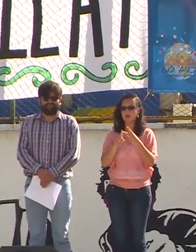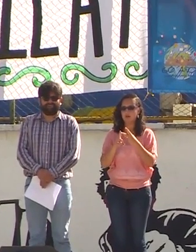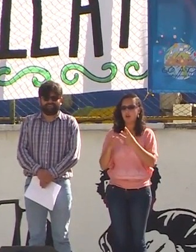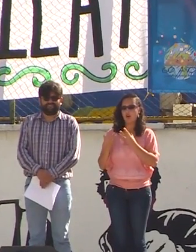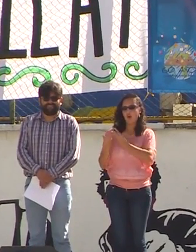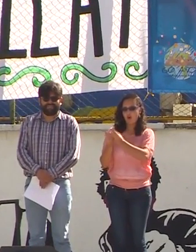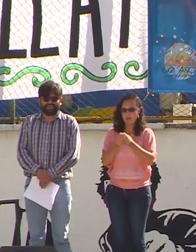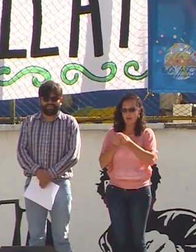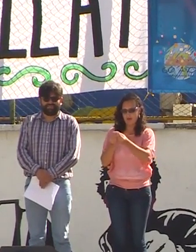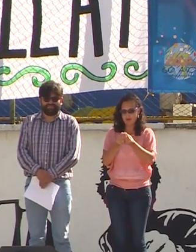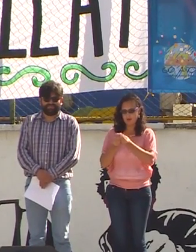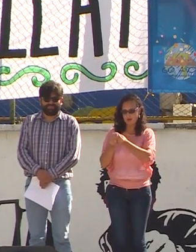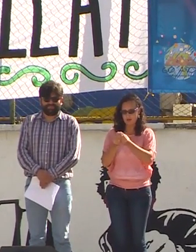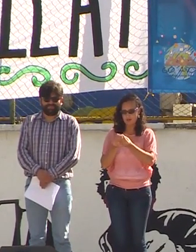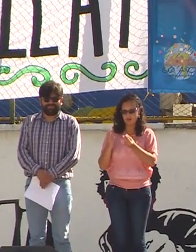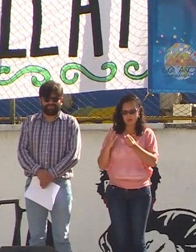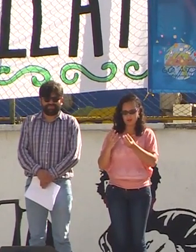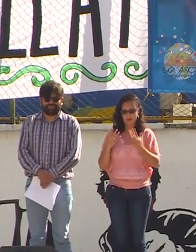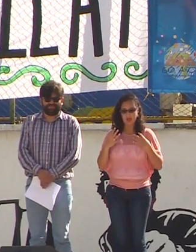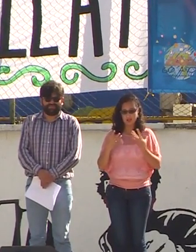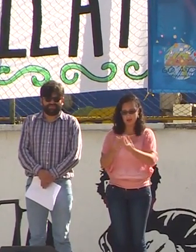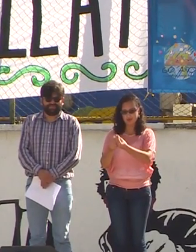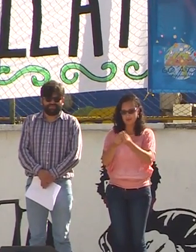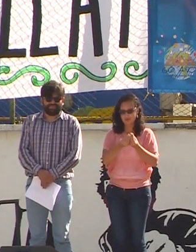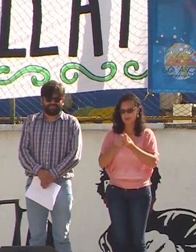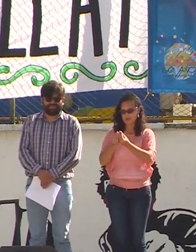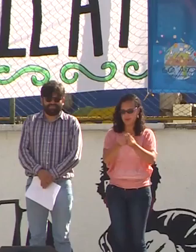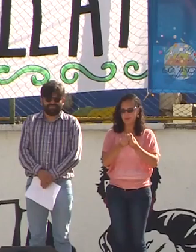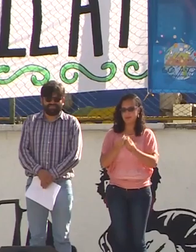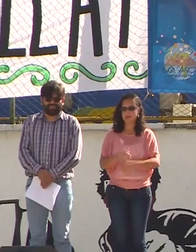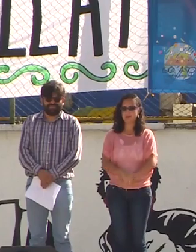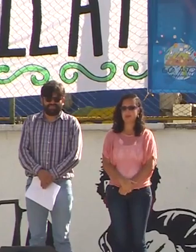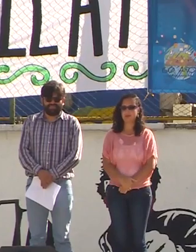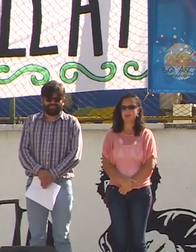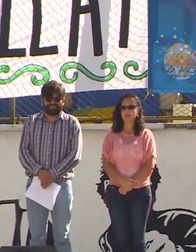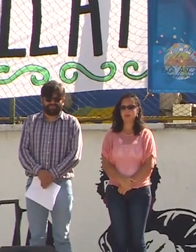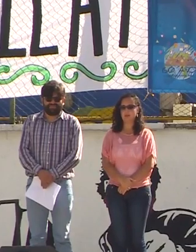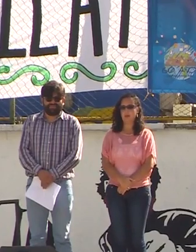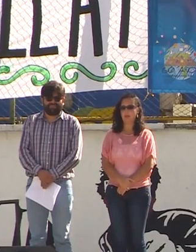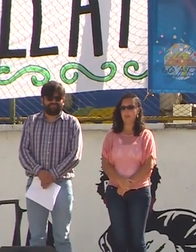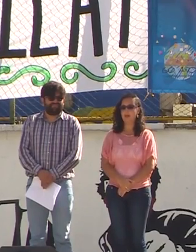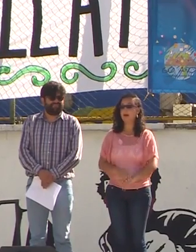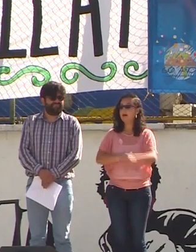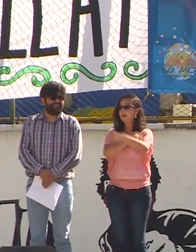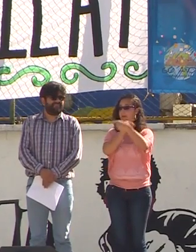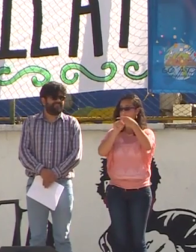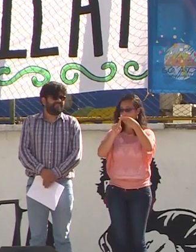quiero informar que el 24 de agosto próximo